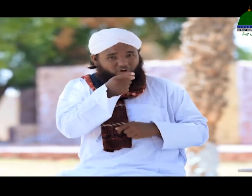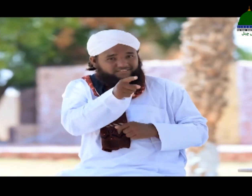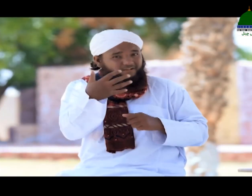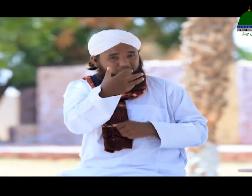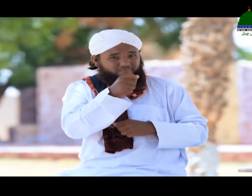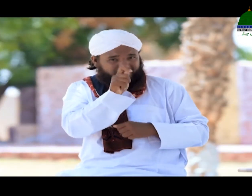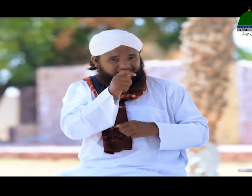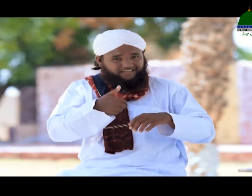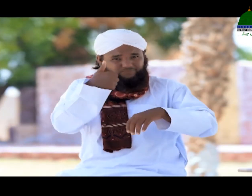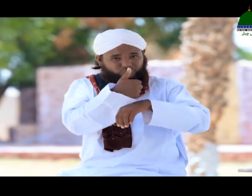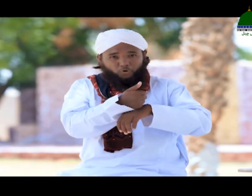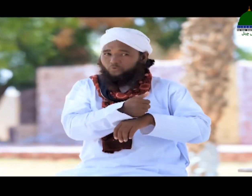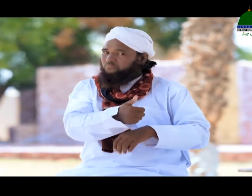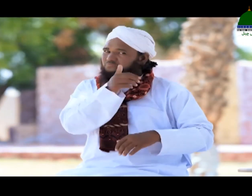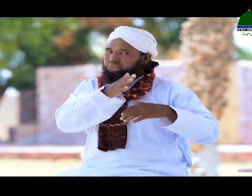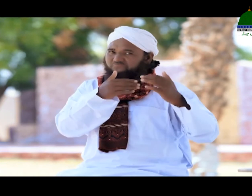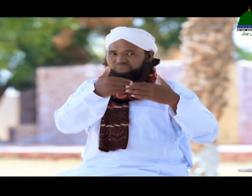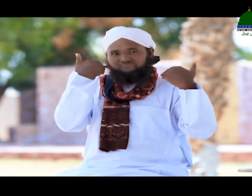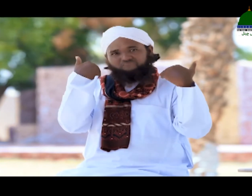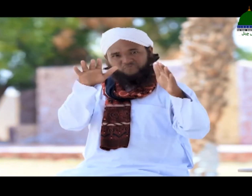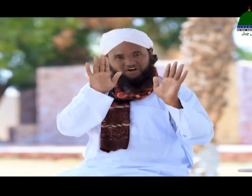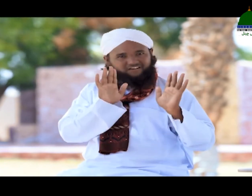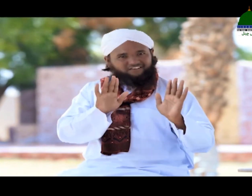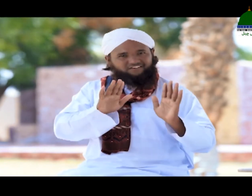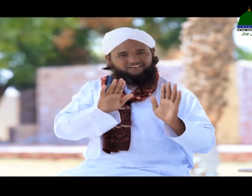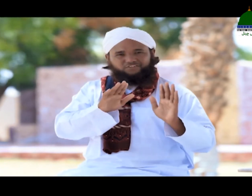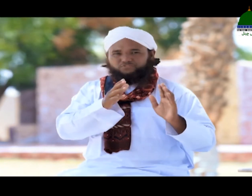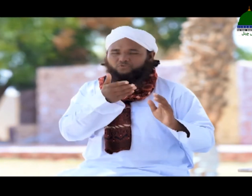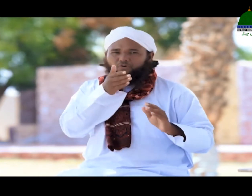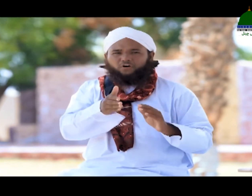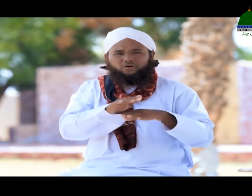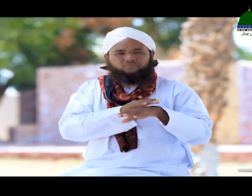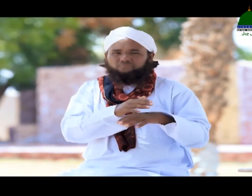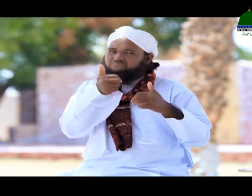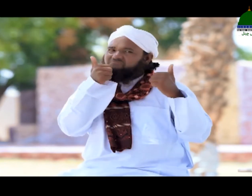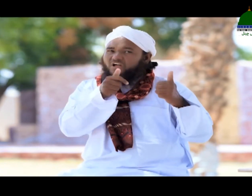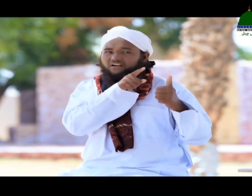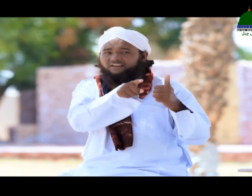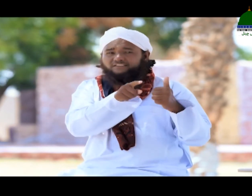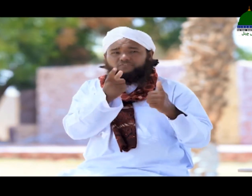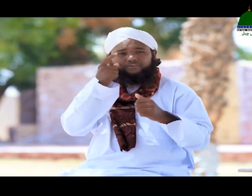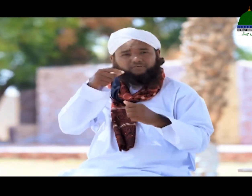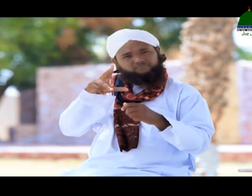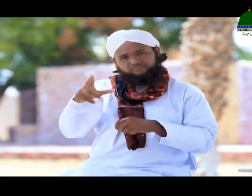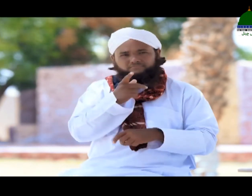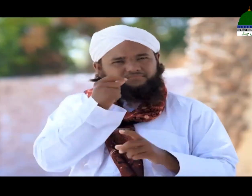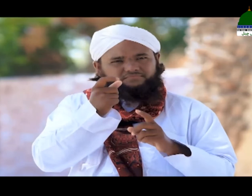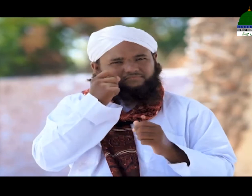تم نے مزدوری کی ہے وہ تو واقعی بہت کریم ہے۔ آج تمہارے جانے کے بعد اس کا قاصد آیا تھا، اس نے